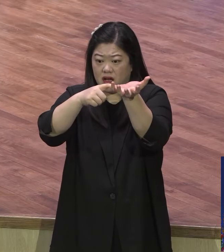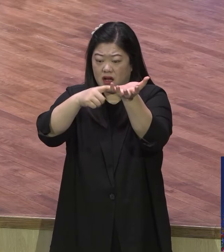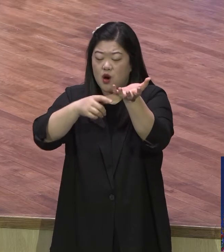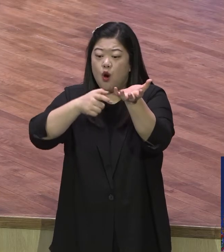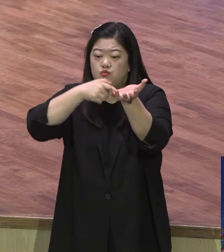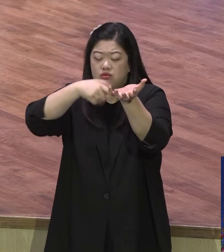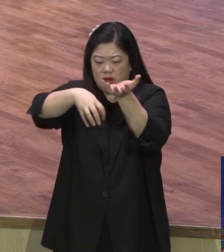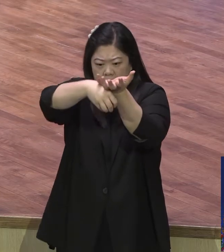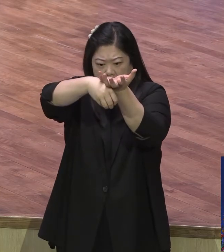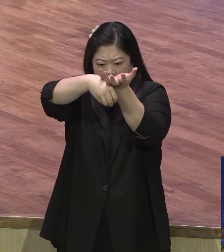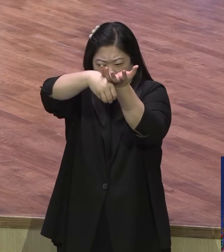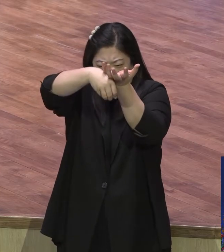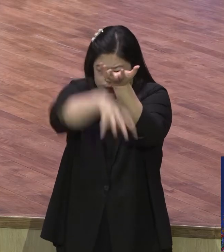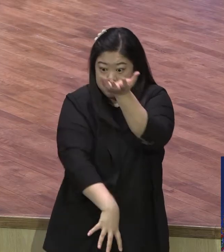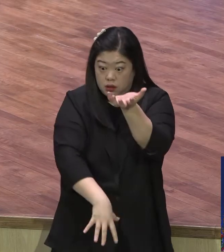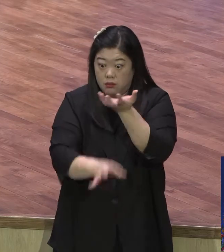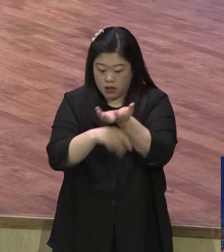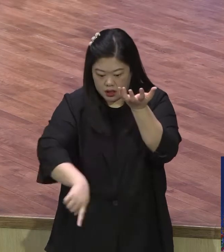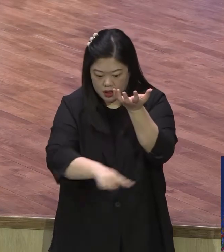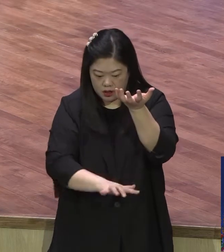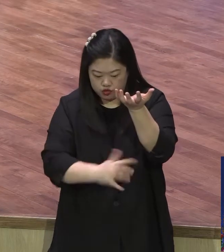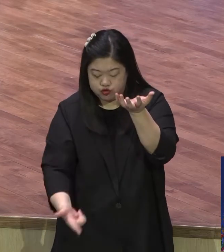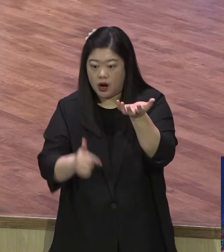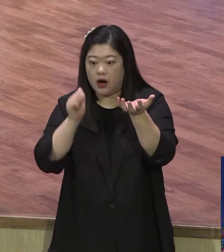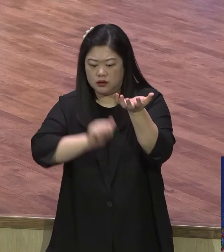죽을텐데 그걸 가랑비를 사악